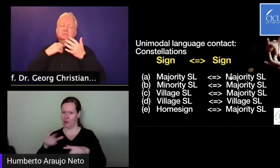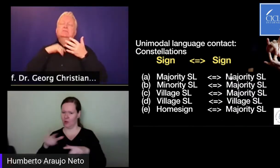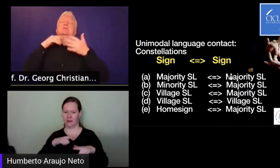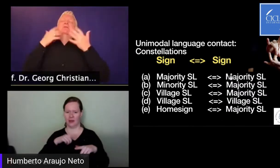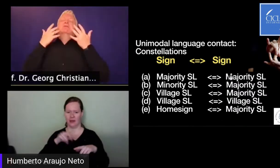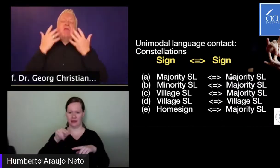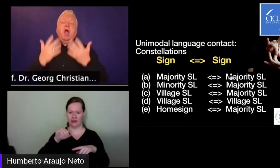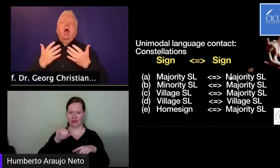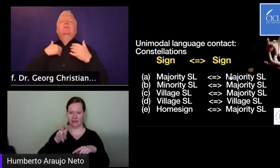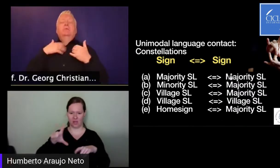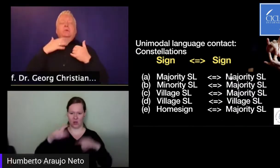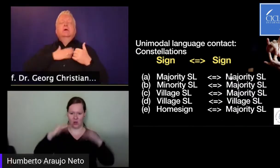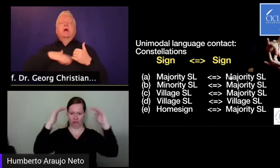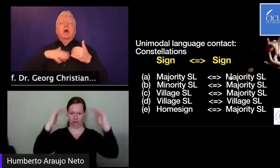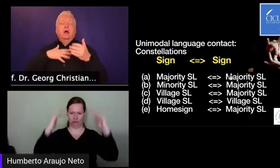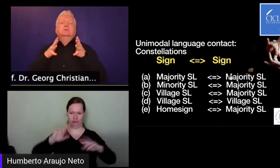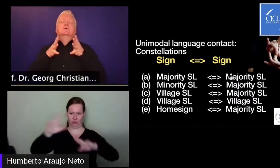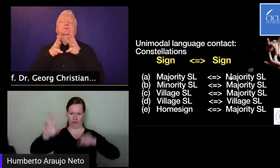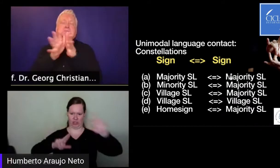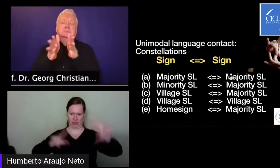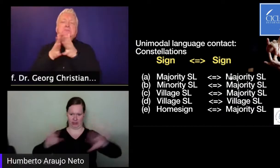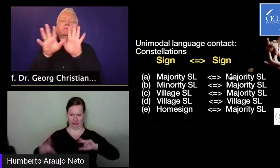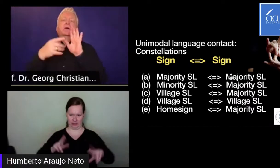Nessa relação entre essas línguas